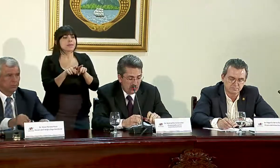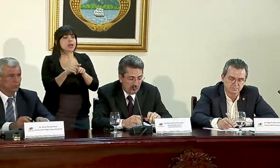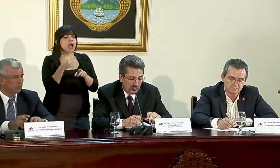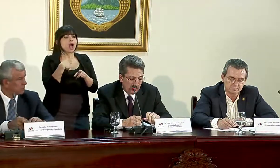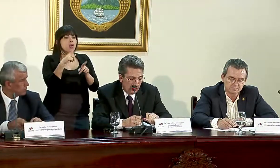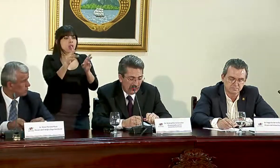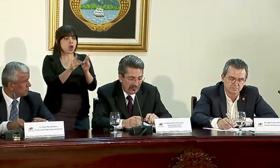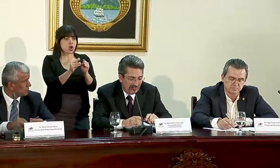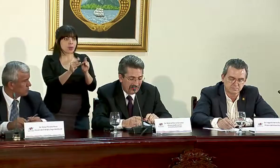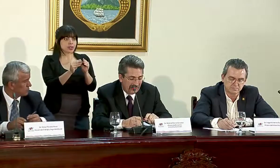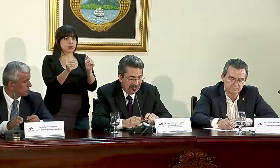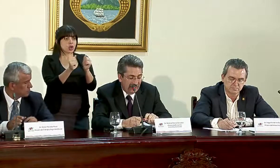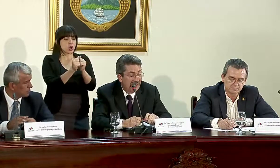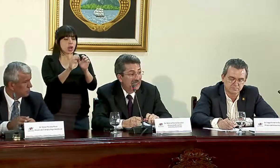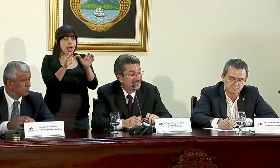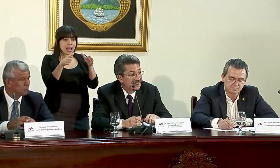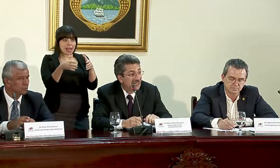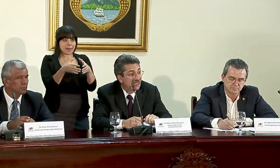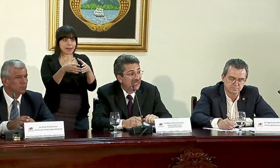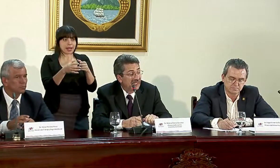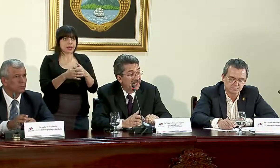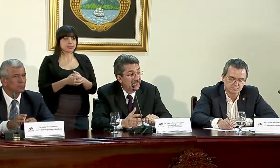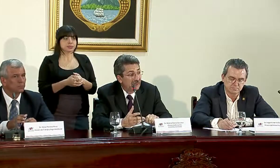una comisión junto con la Cámara